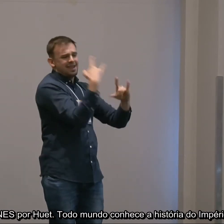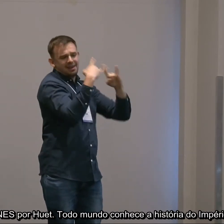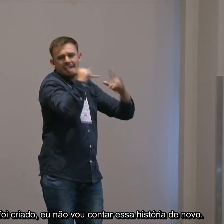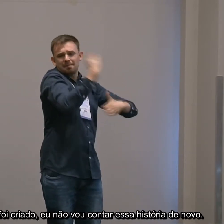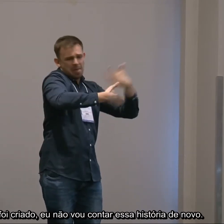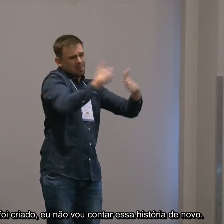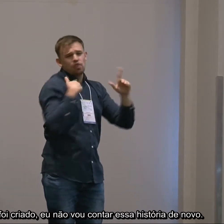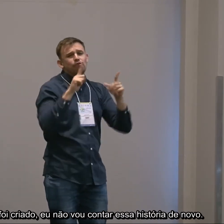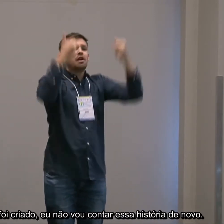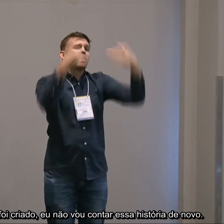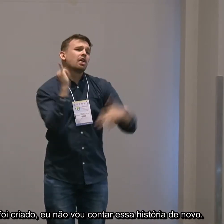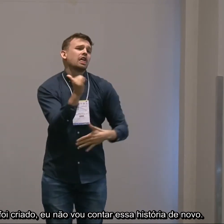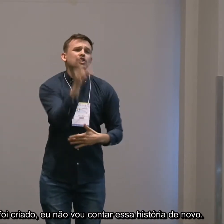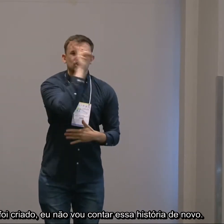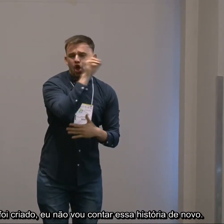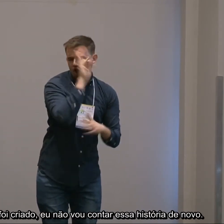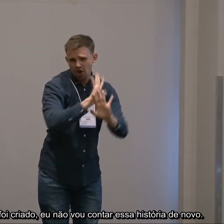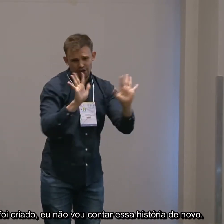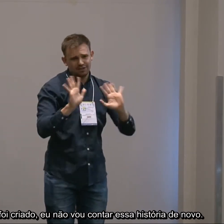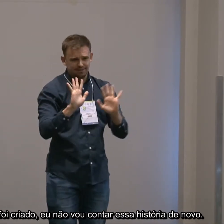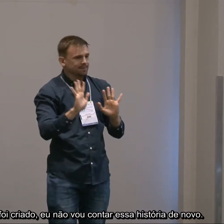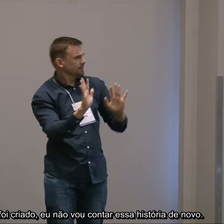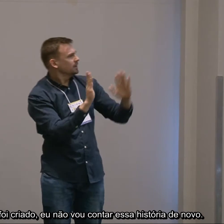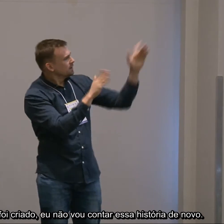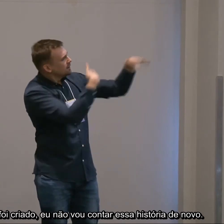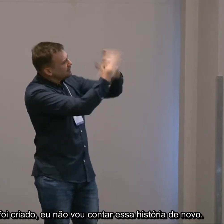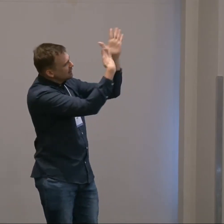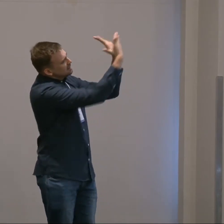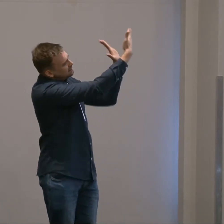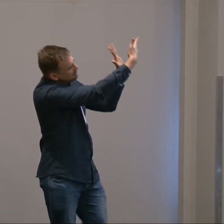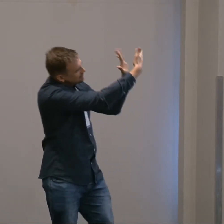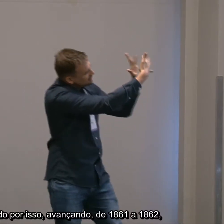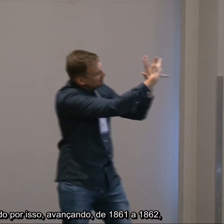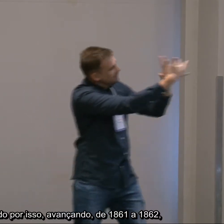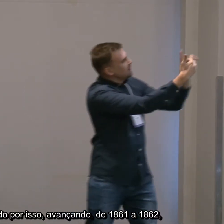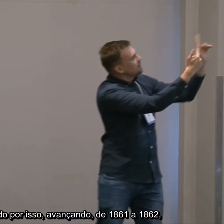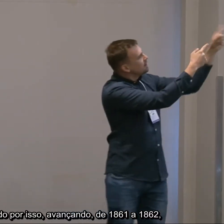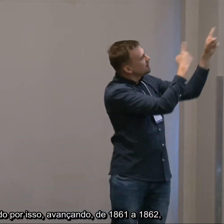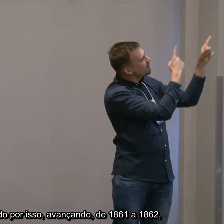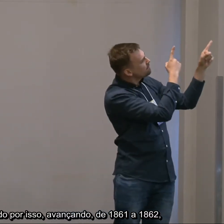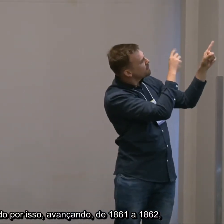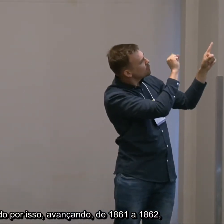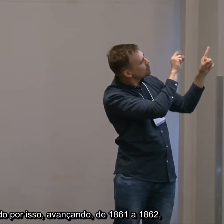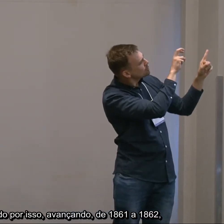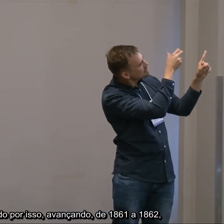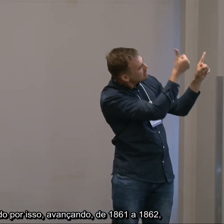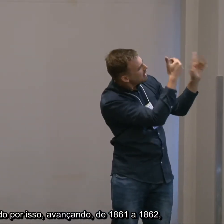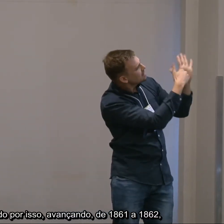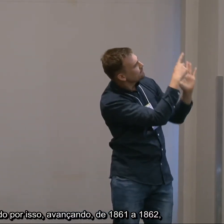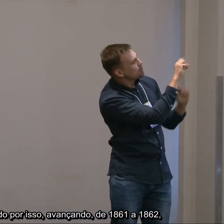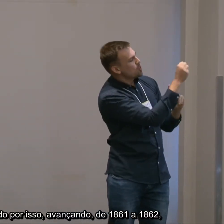como que o INIS foi criado eu não vou contar essa história de novo passando por isso avançando